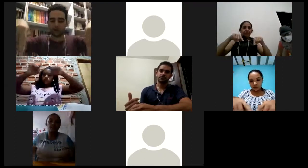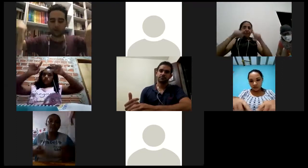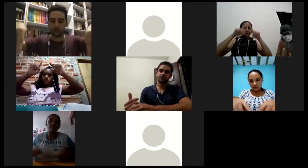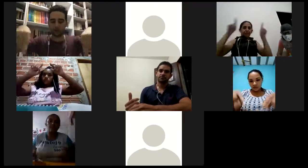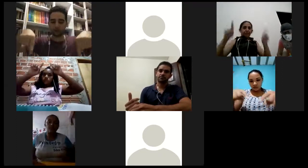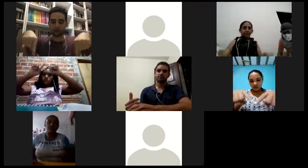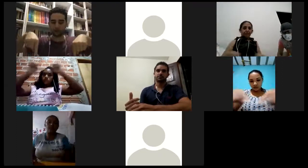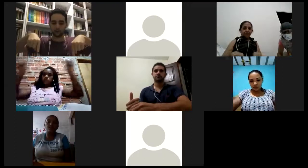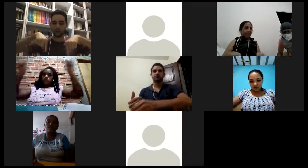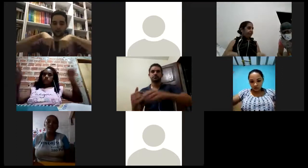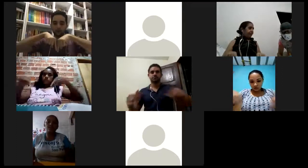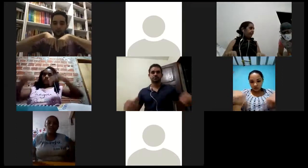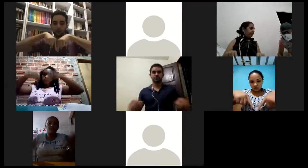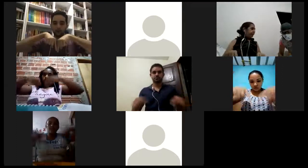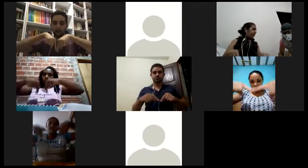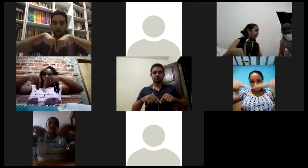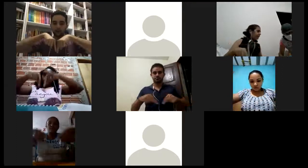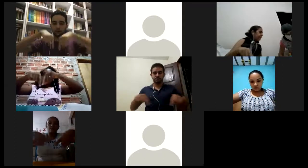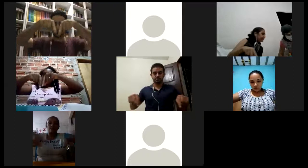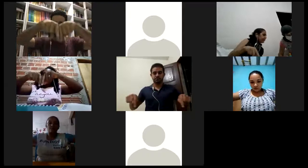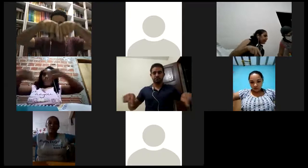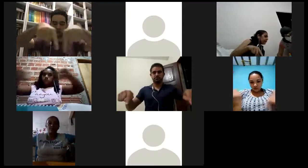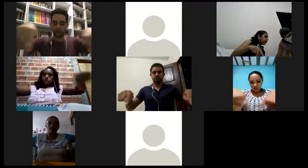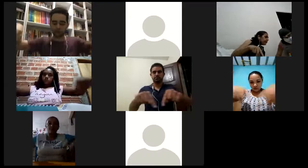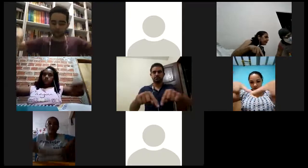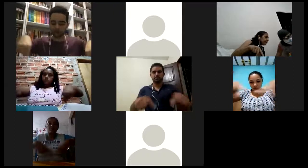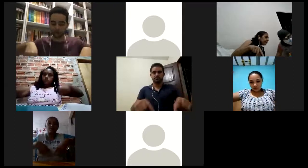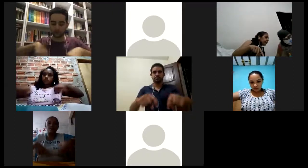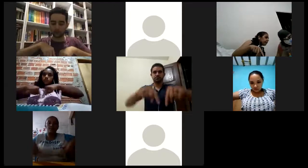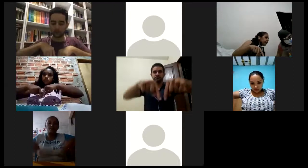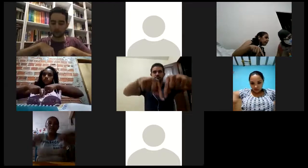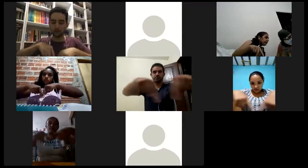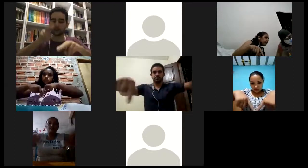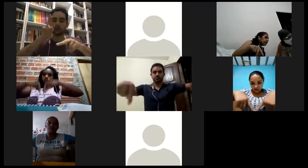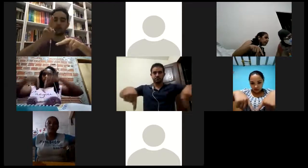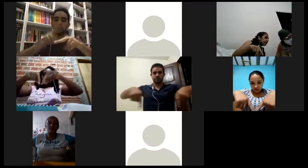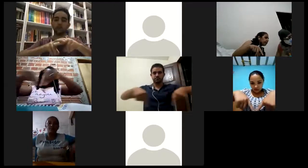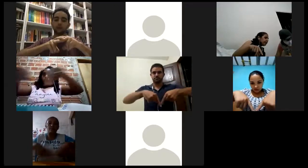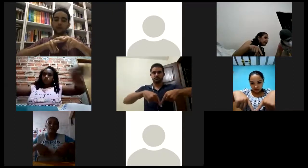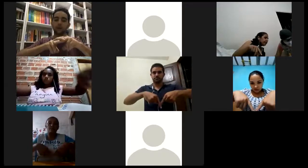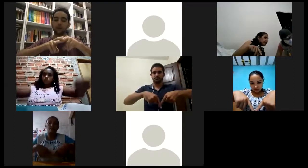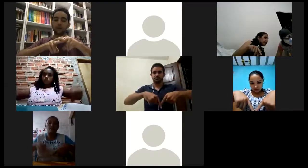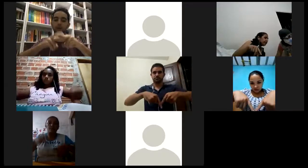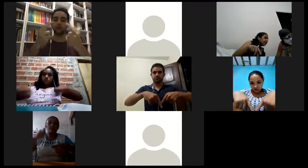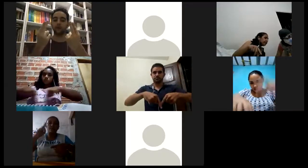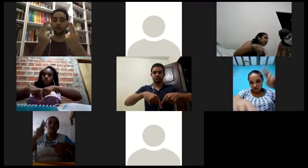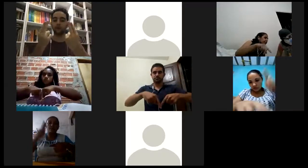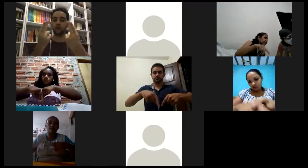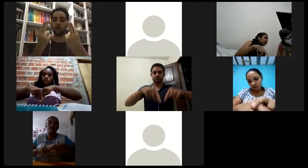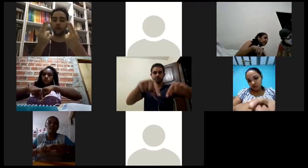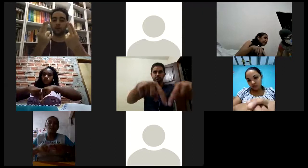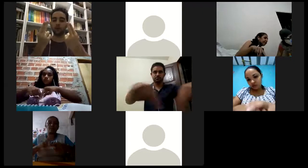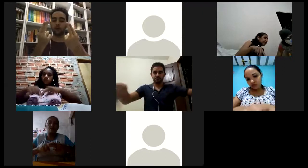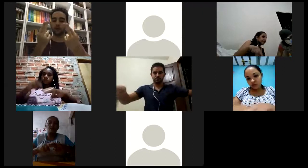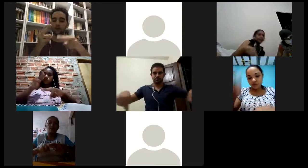faço aqui embaixo. O desenho de uma sala aqui embaixo. Então eu faço um desenho de uma sala e nessa sala eu tenho cadeira. Configuração